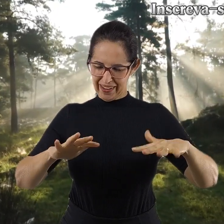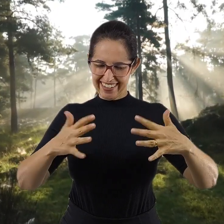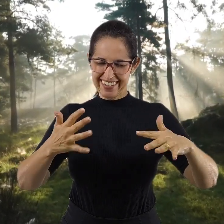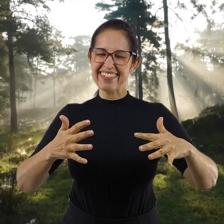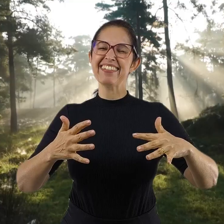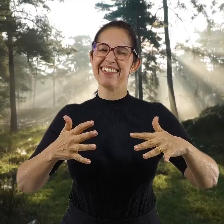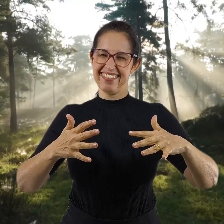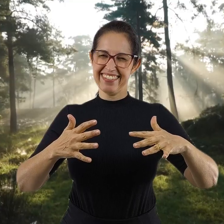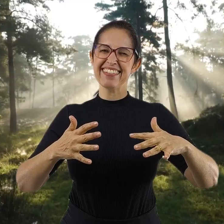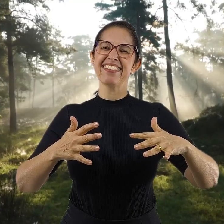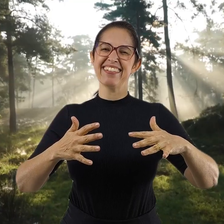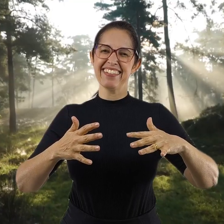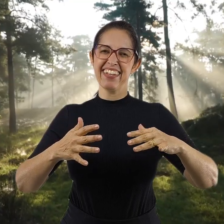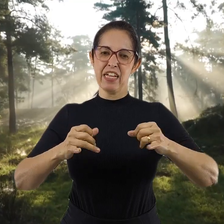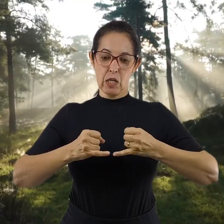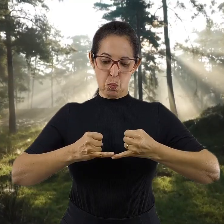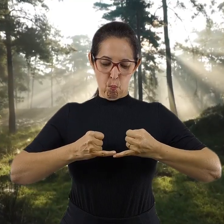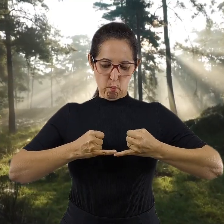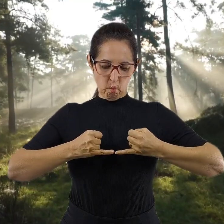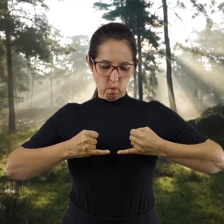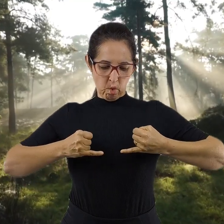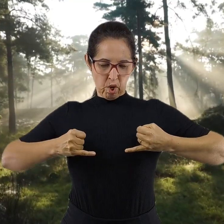resplandece.